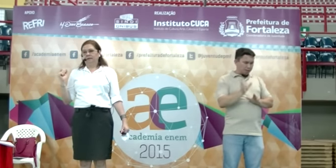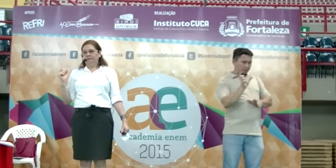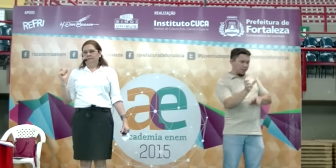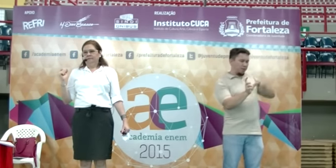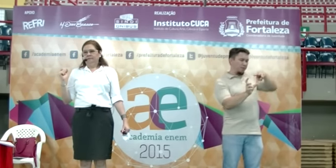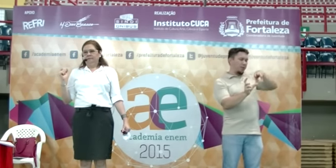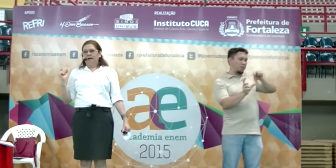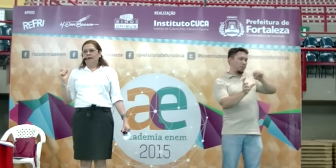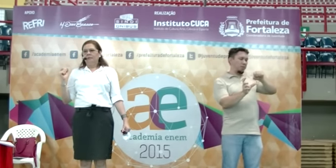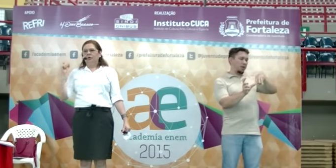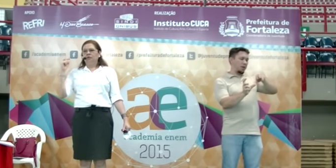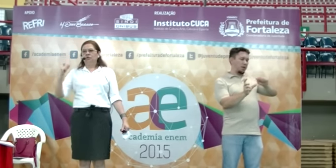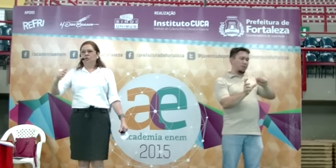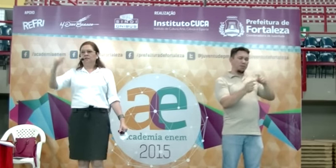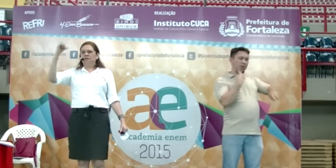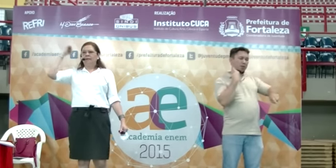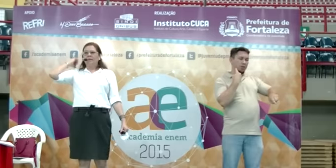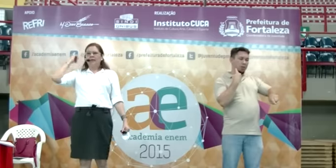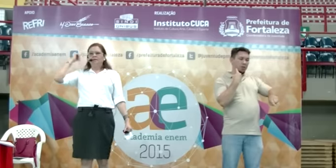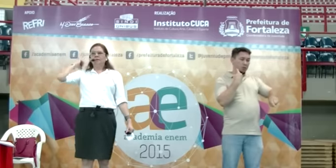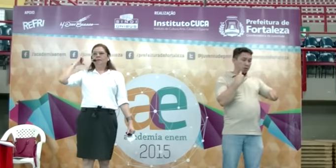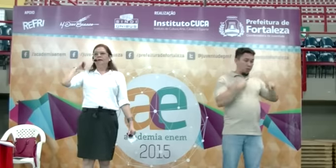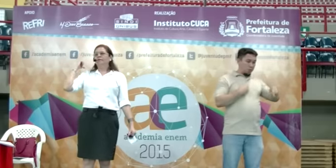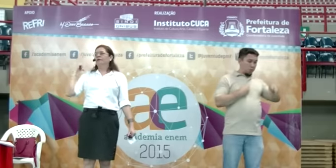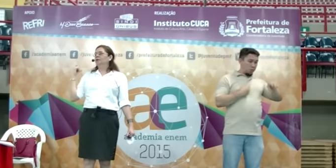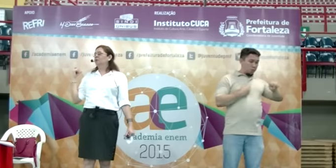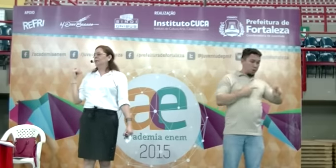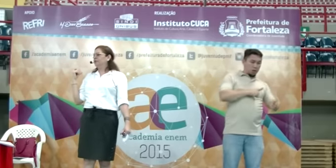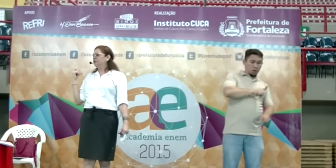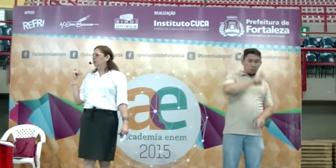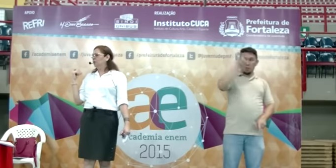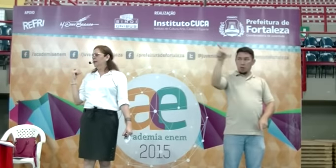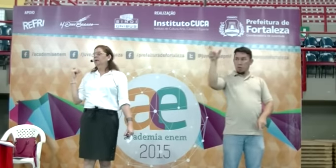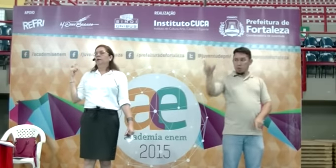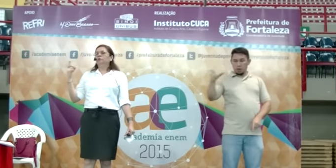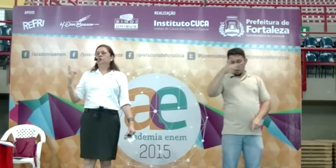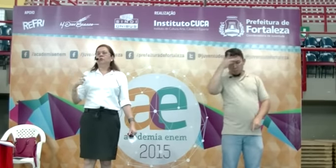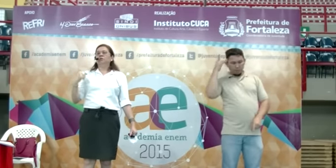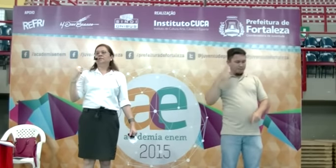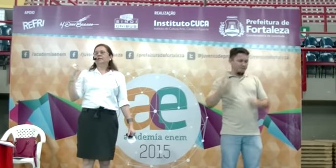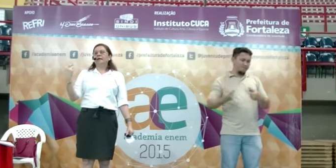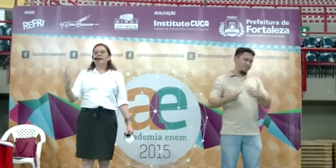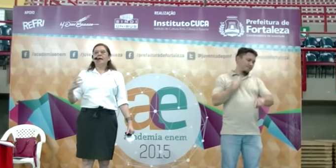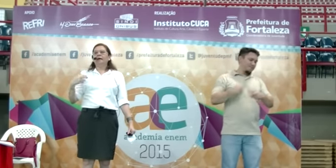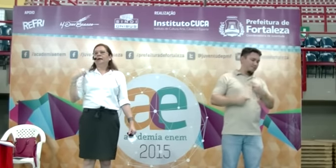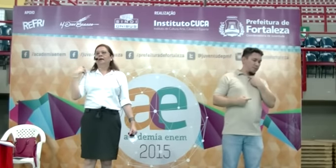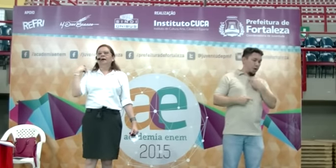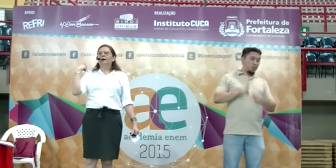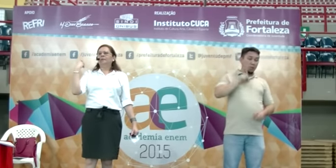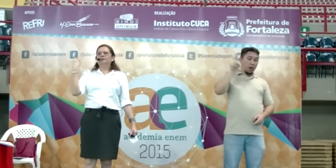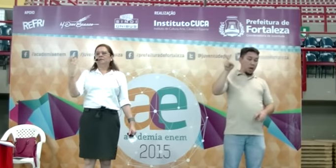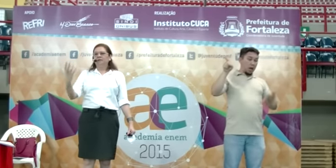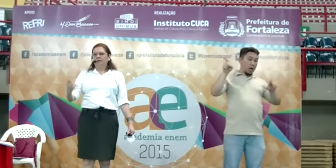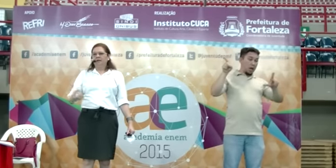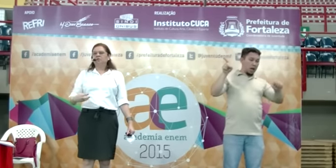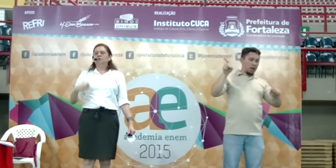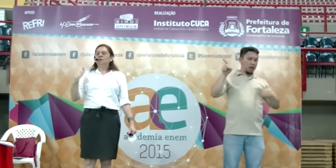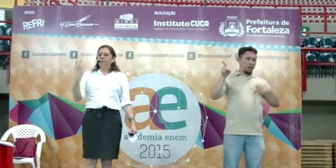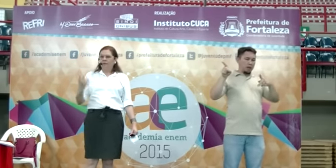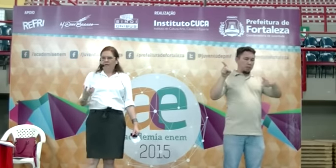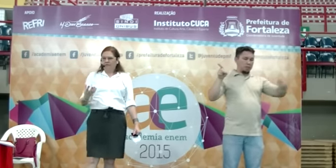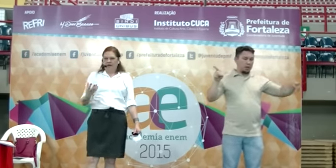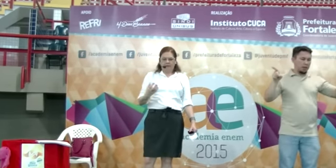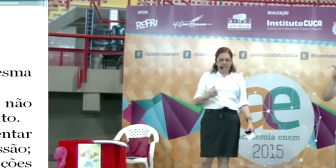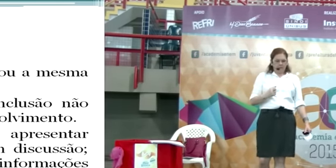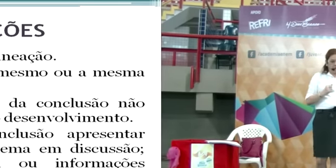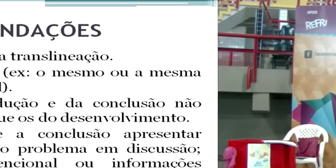a mesma, tá? Porque eu estou usando a mesma me referindo a uma pessoa. Eu tenho que dizer ela, a